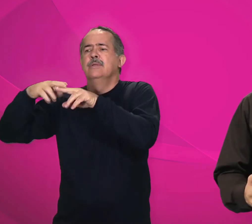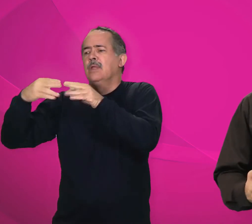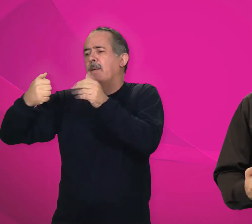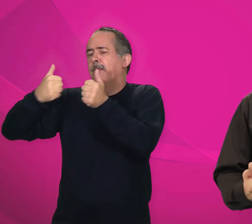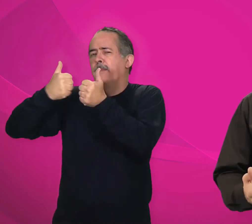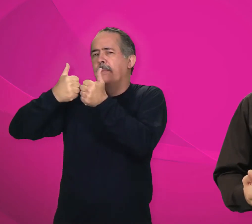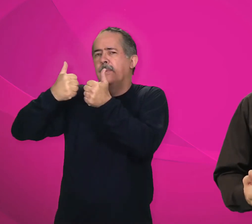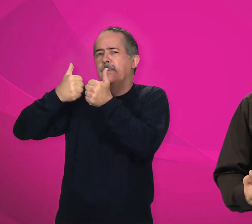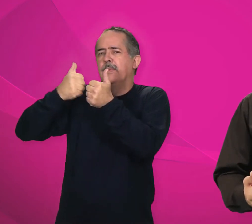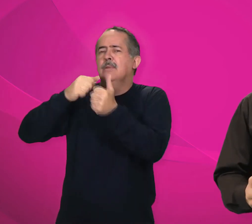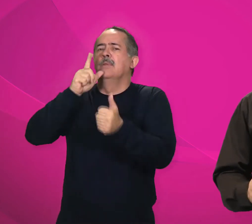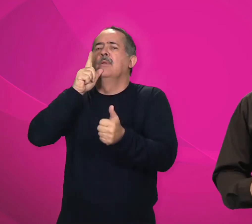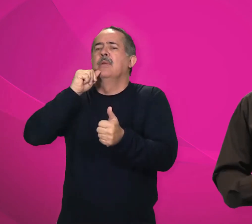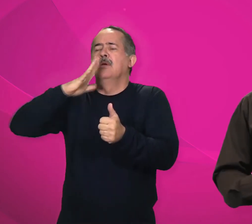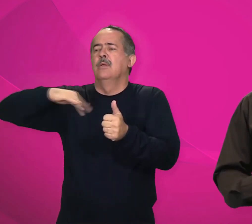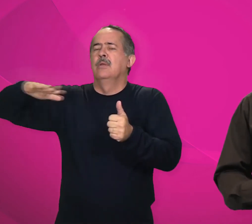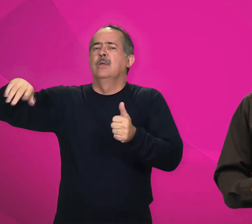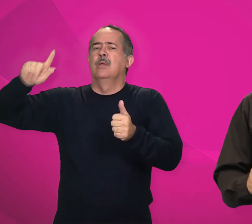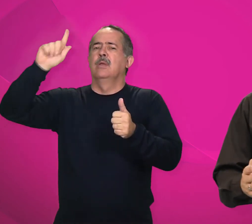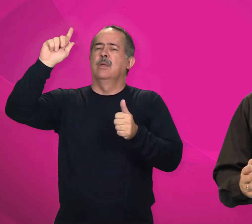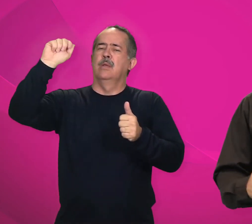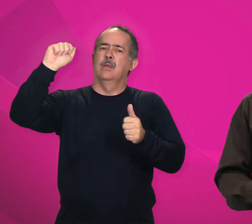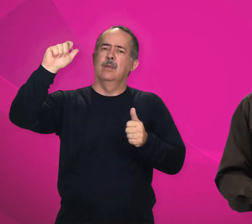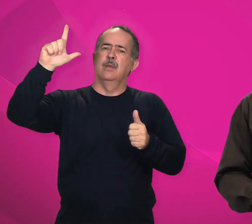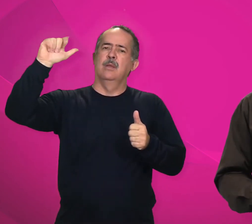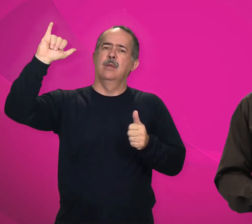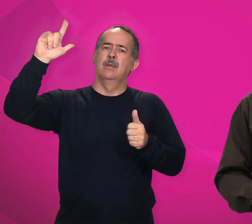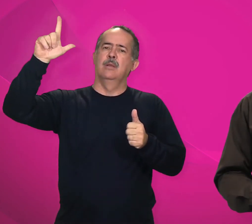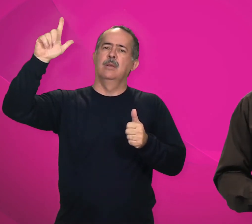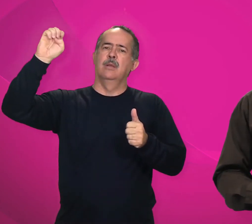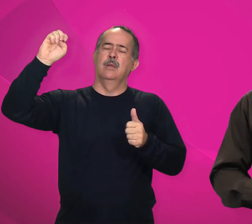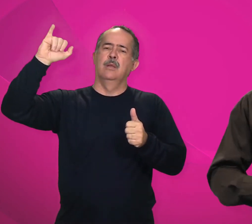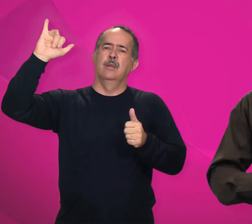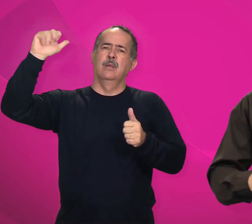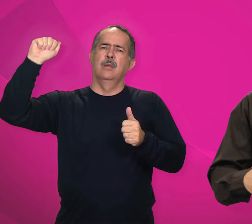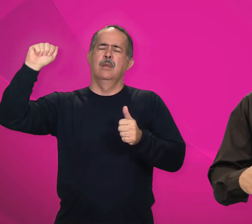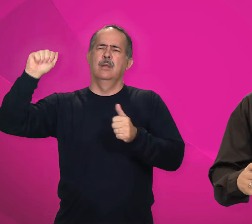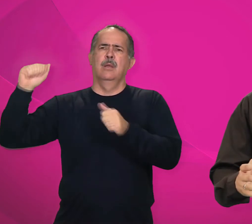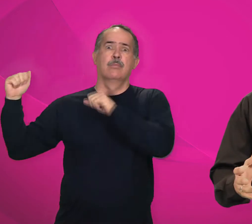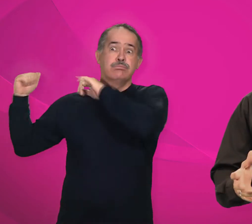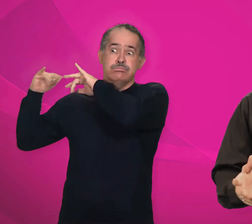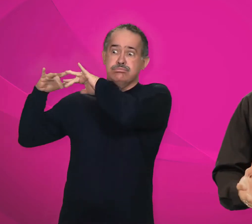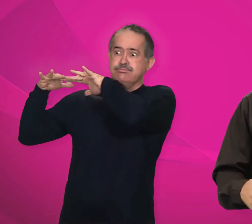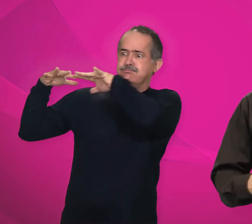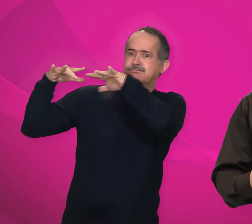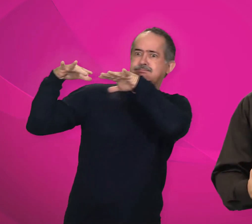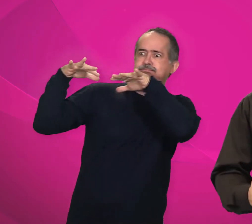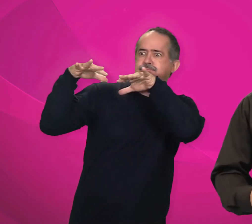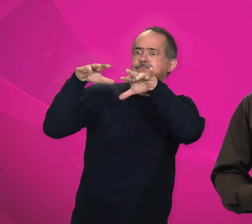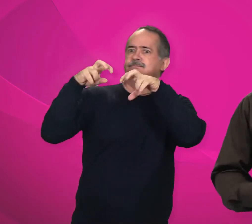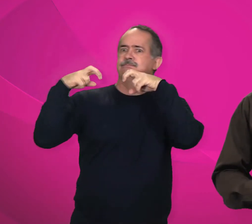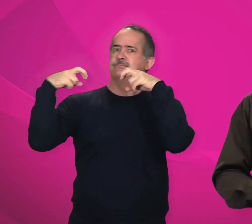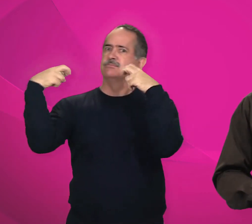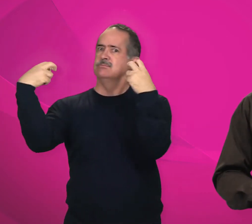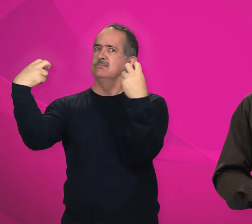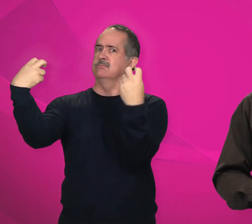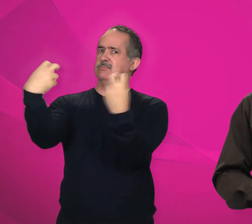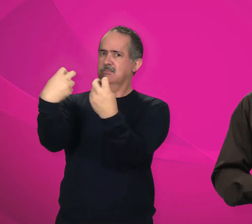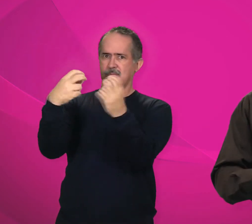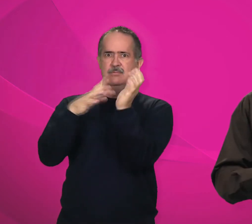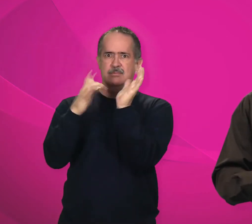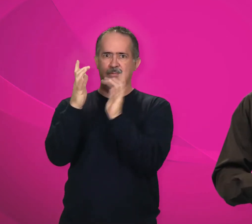sentar-se às margens do mar da Galileia. Uma grande multidão reuniu-se em volta